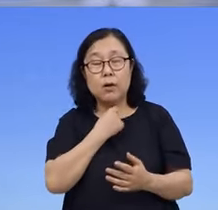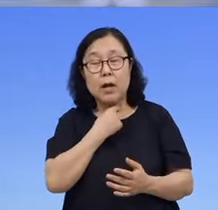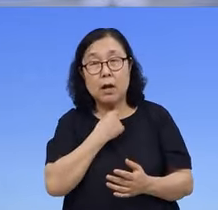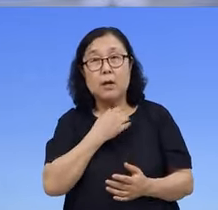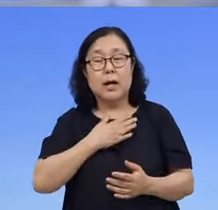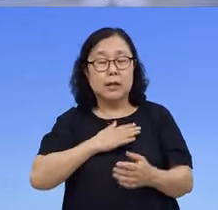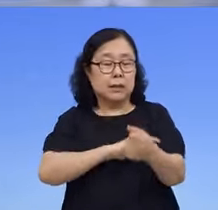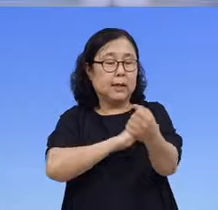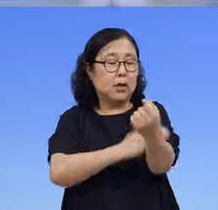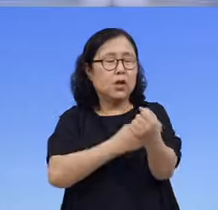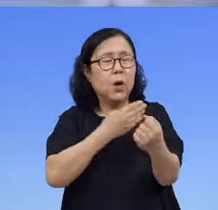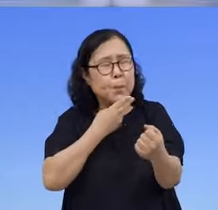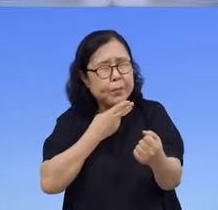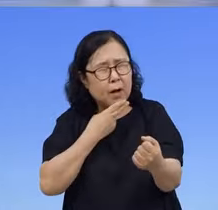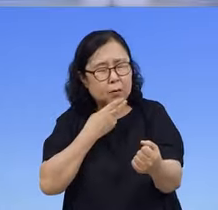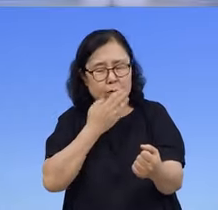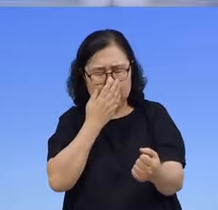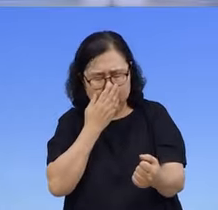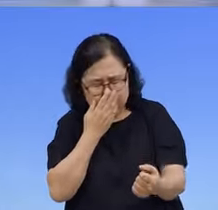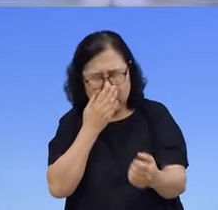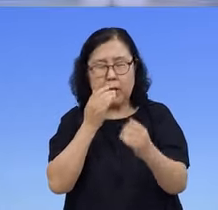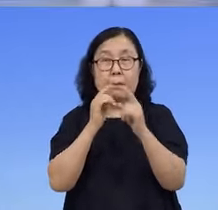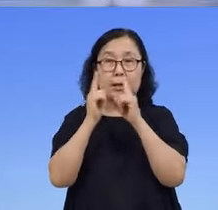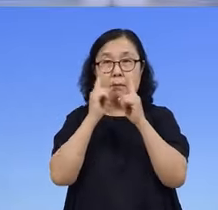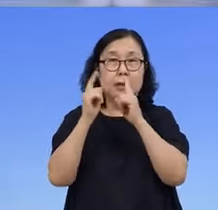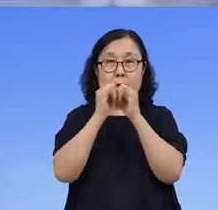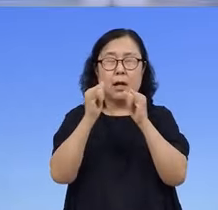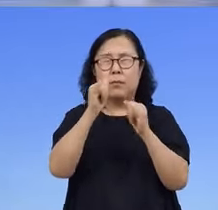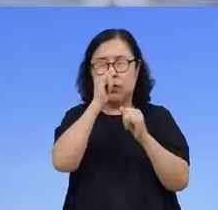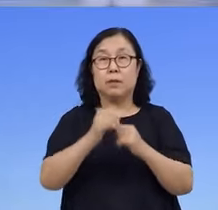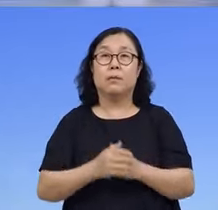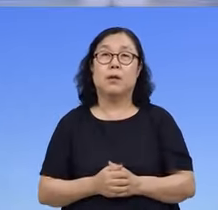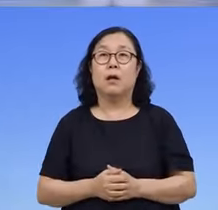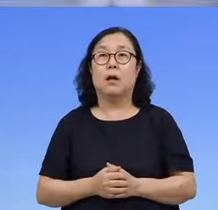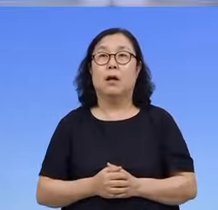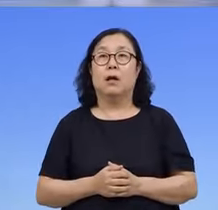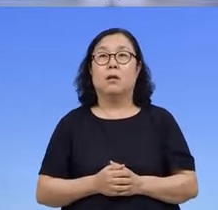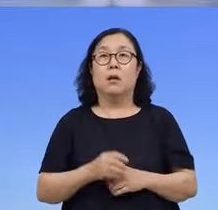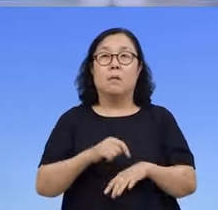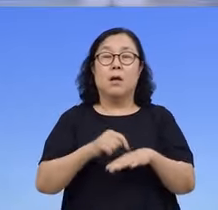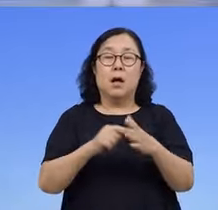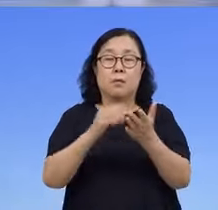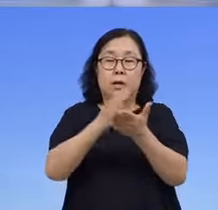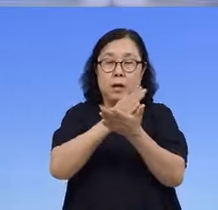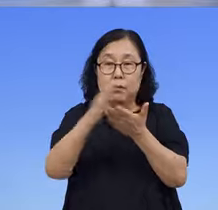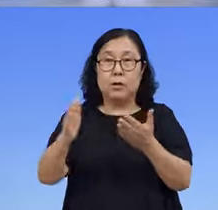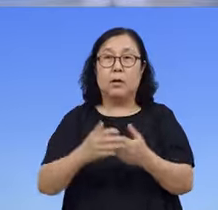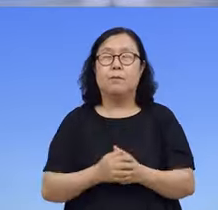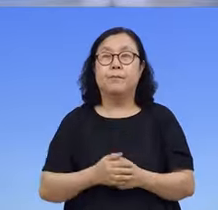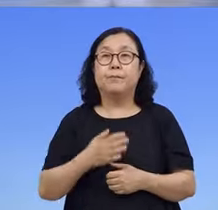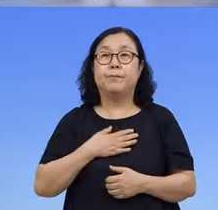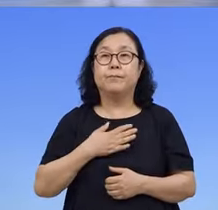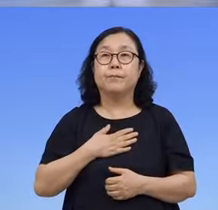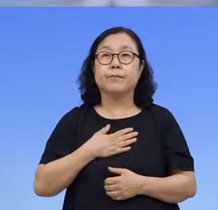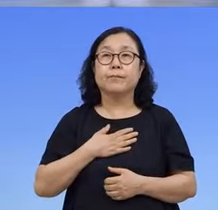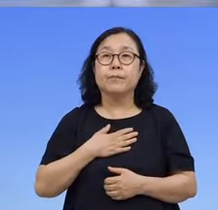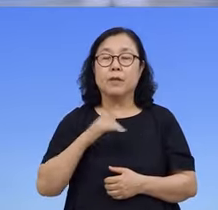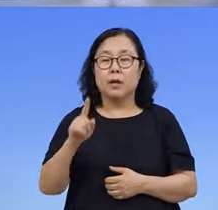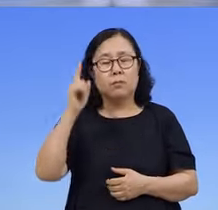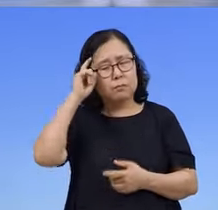원한다는 식으로, 자기는 자격이 안 된다는 식으로 그렇게 이야기하는 사람도 있고요. 그러면서 마음을 나누면서 어떤